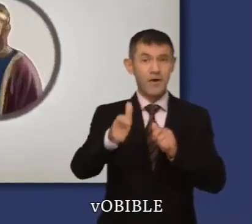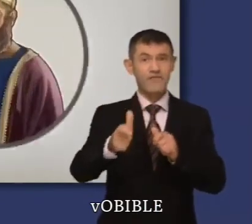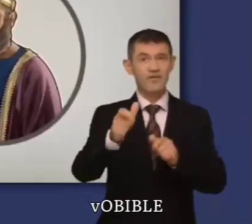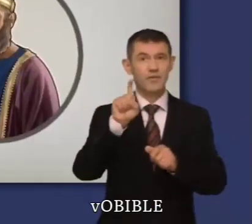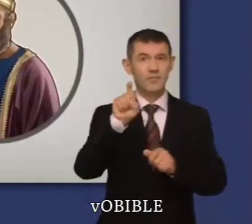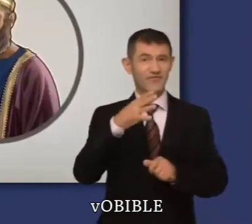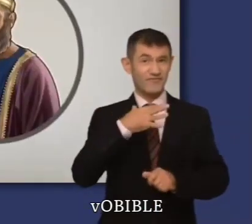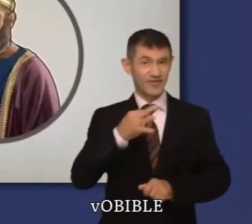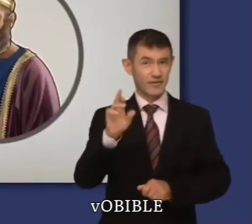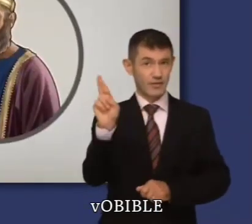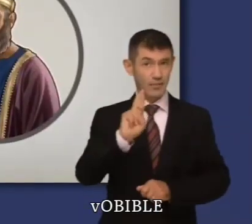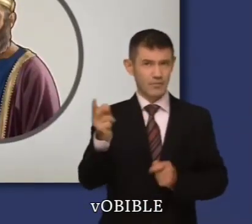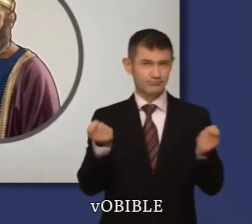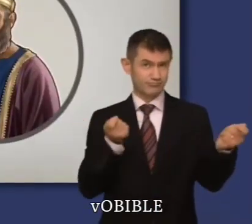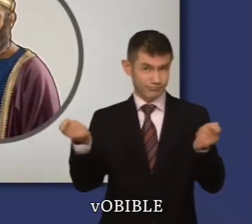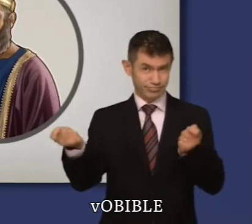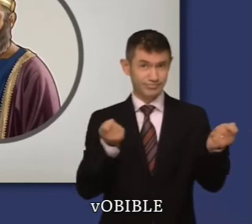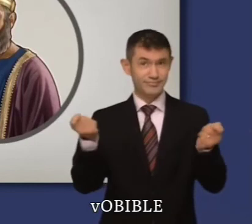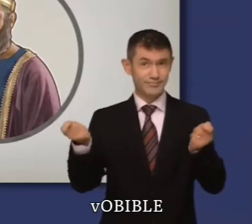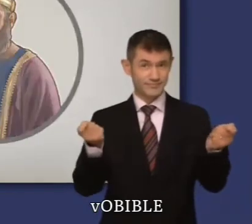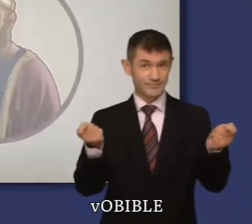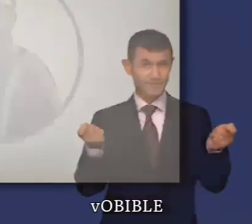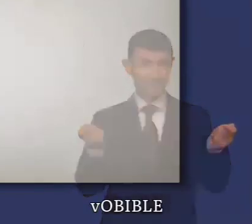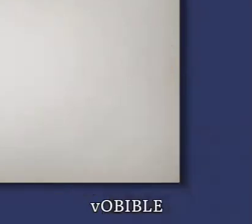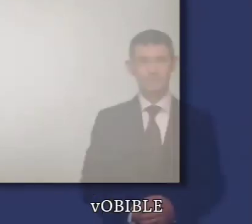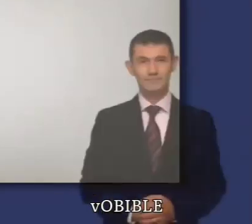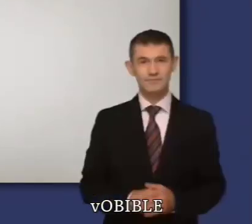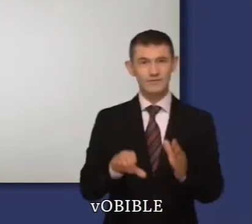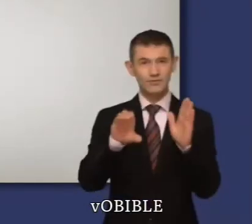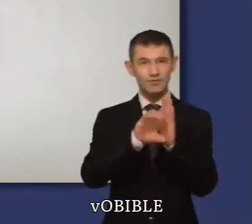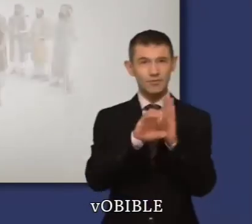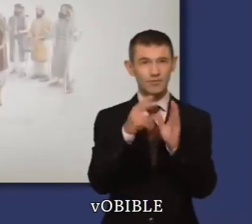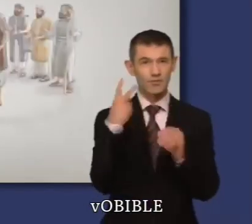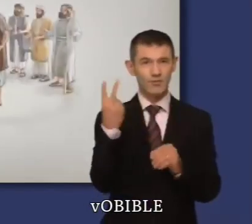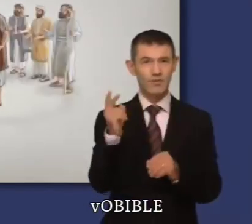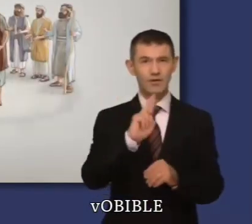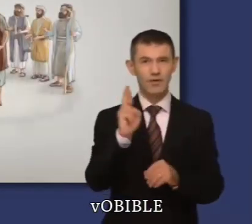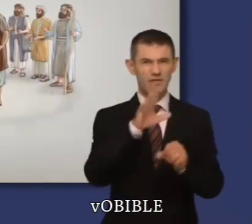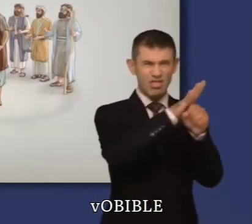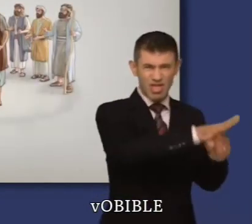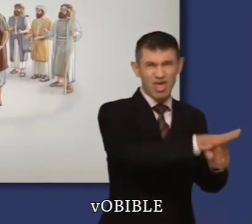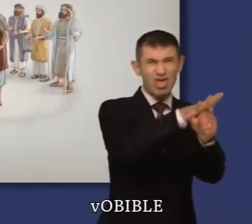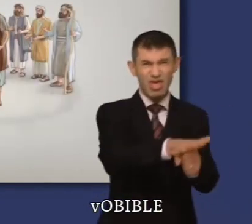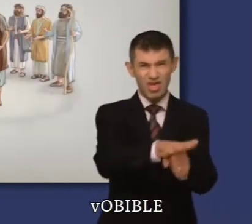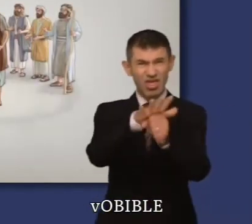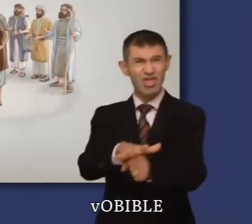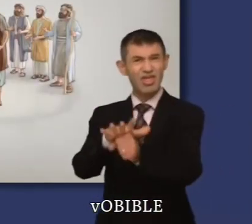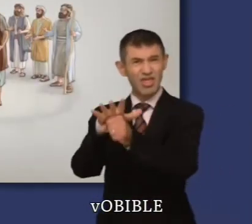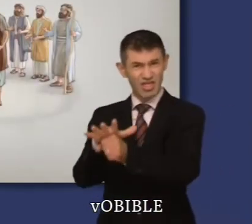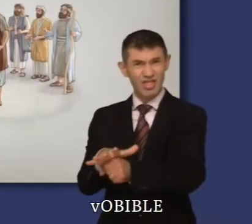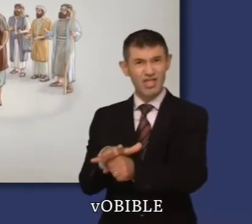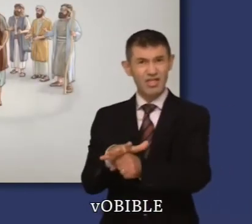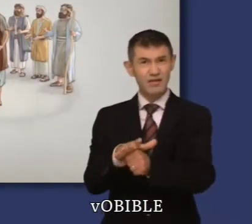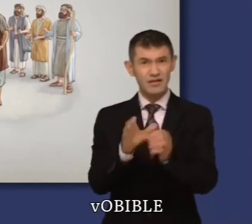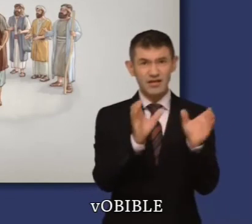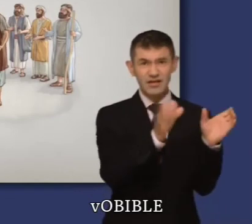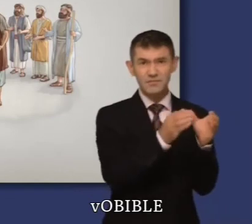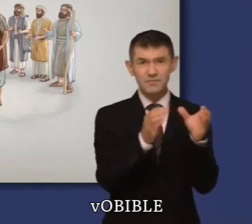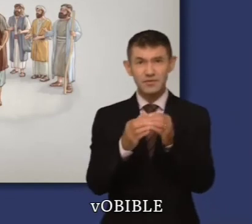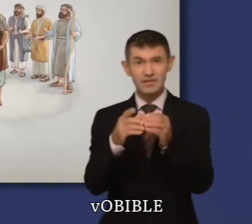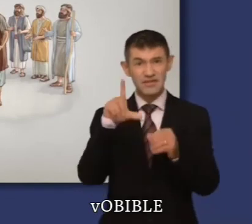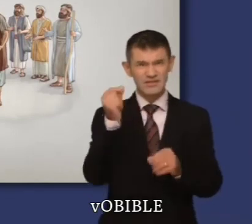la fabrication de ses ustensiles et de la prière d'inauguration de Salomon. Au chapitre 10, la reine de